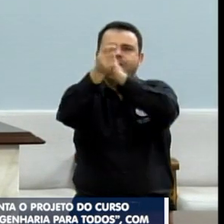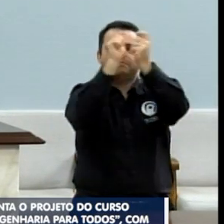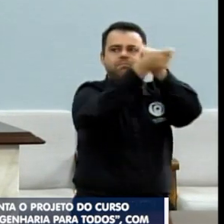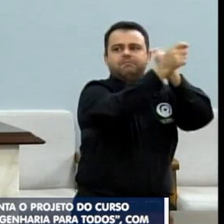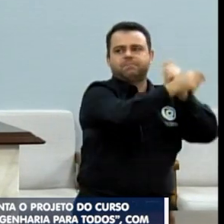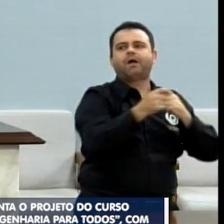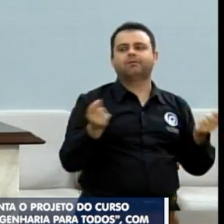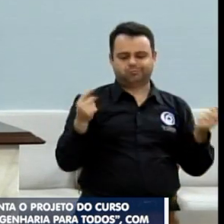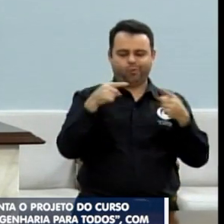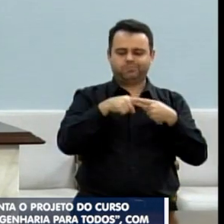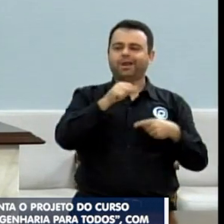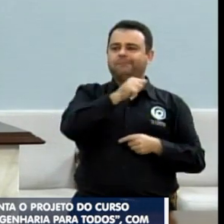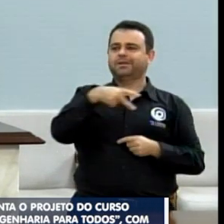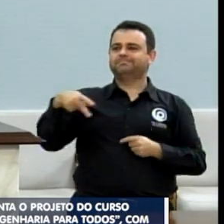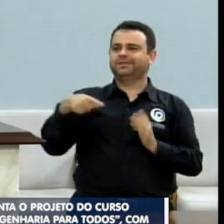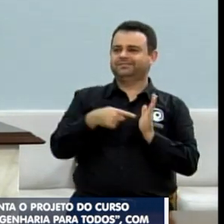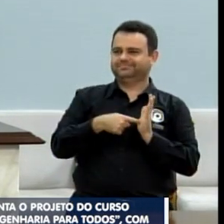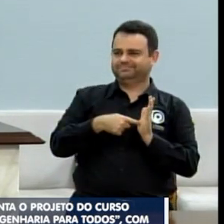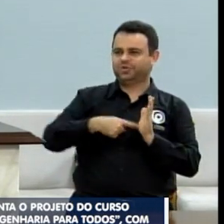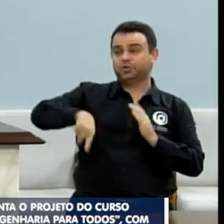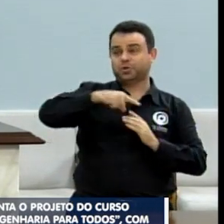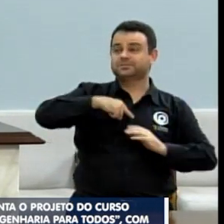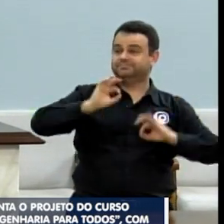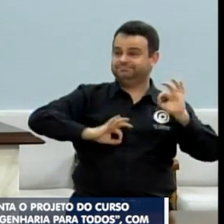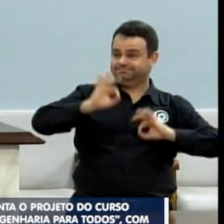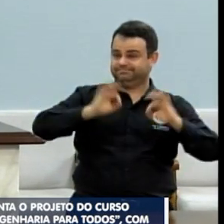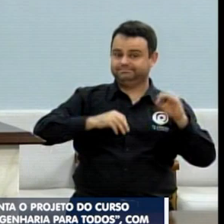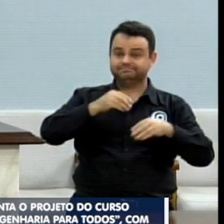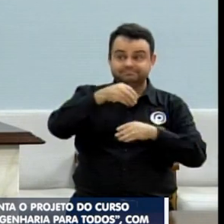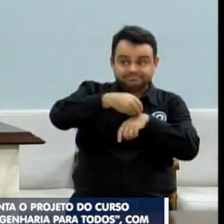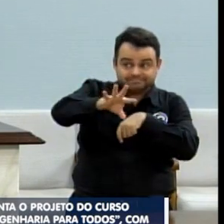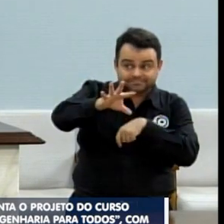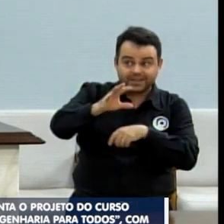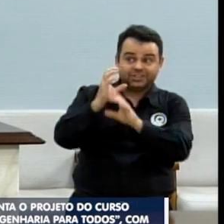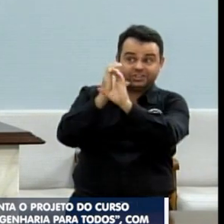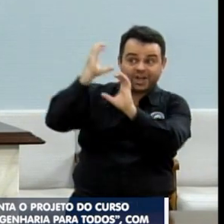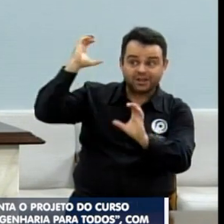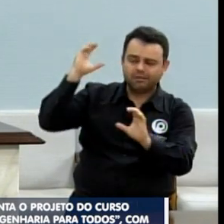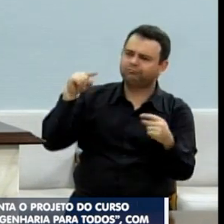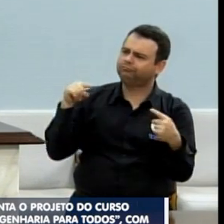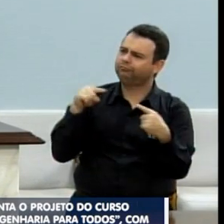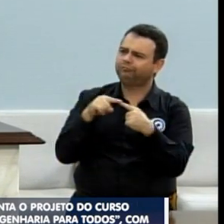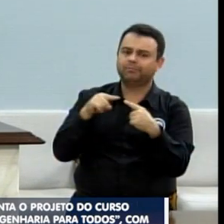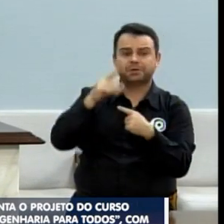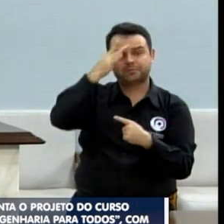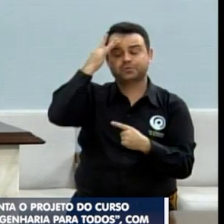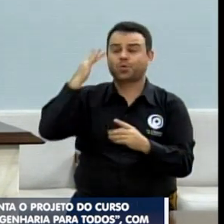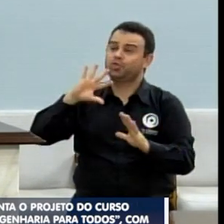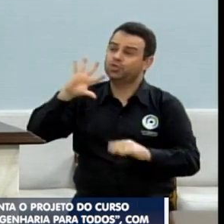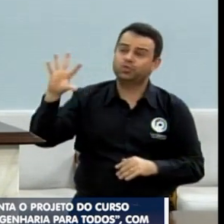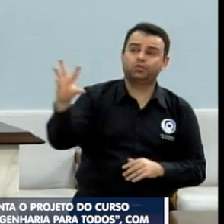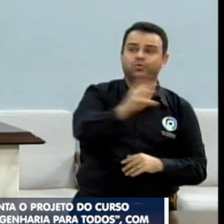desse projeto, lembrando que a engenharia é para todos. Nós, presidente,